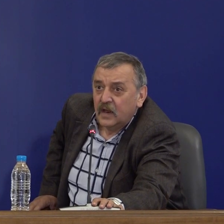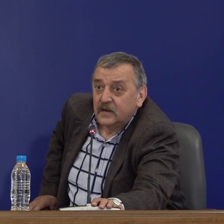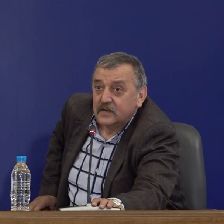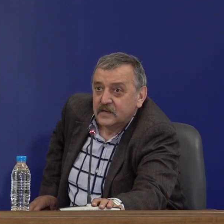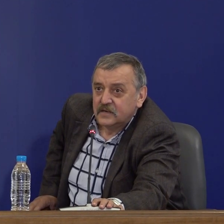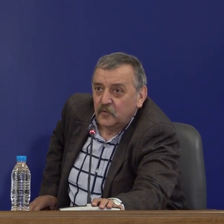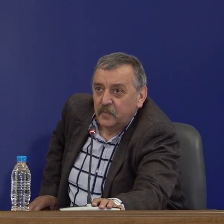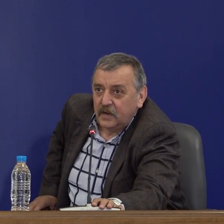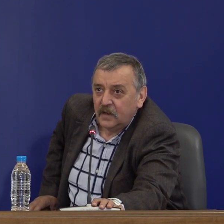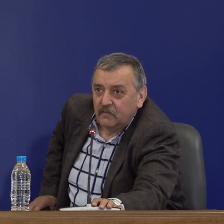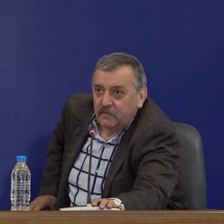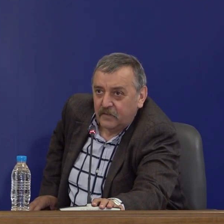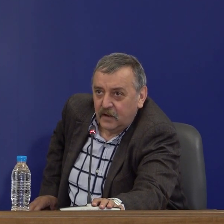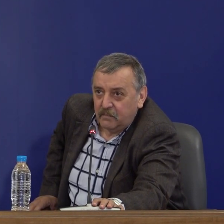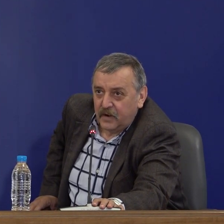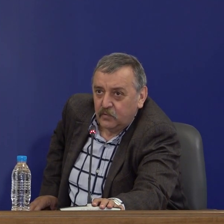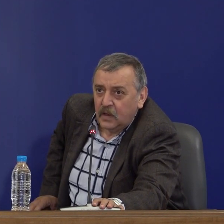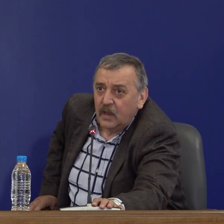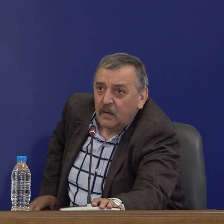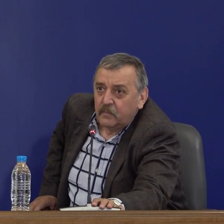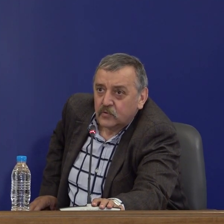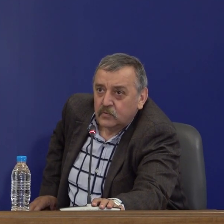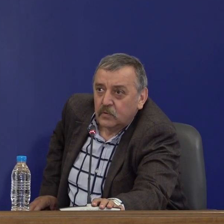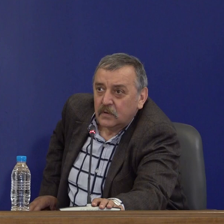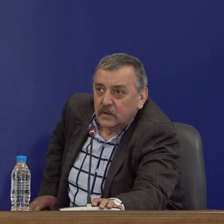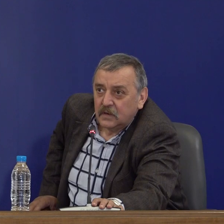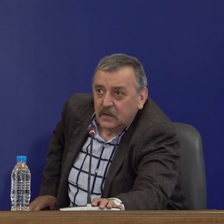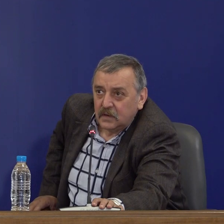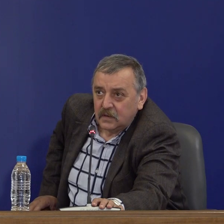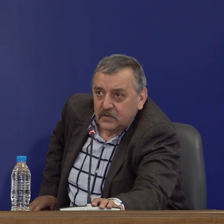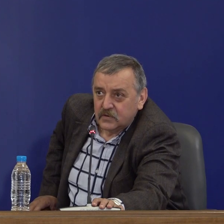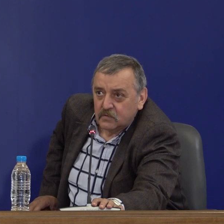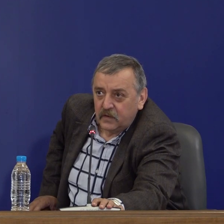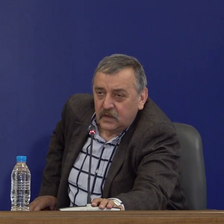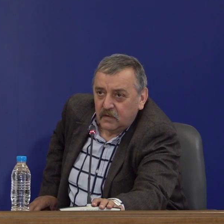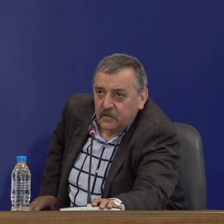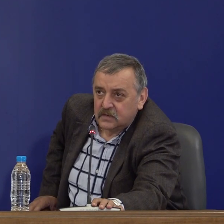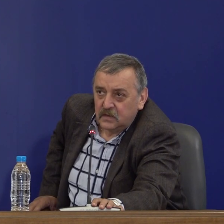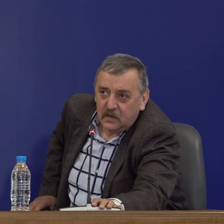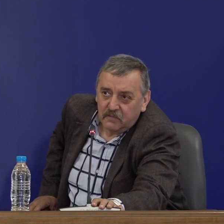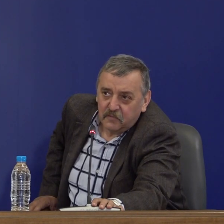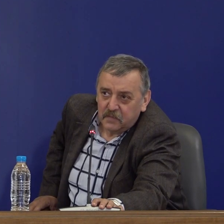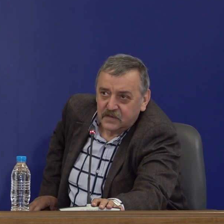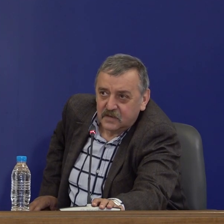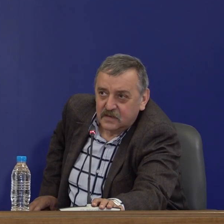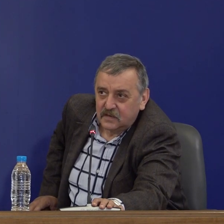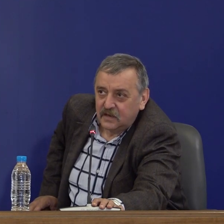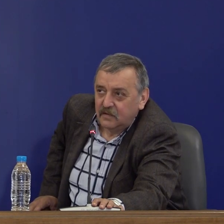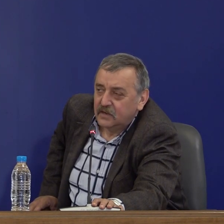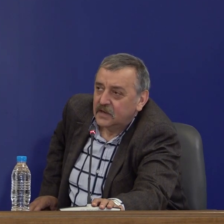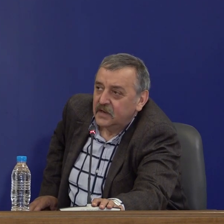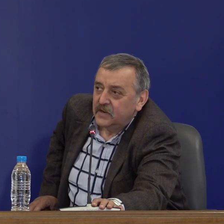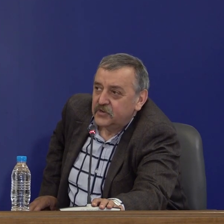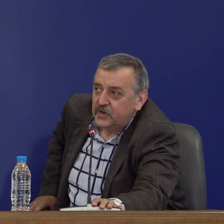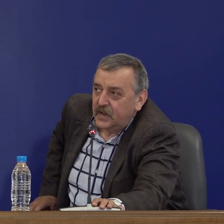Смолян. Не са загубени в превода, просто часовете на внасяне на информацията са